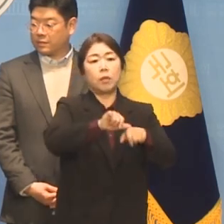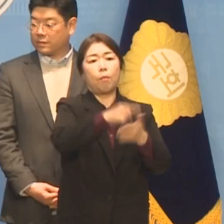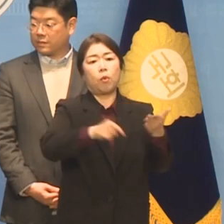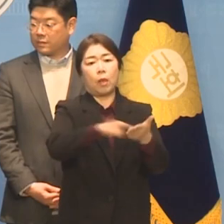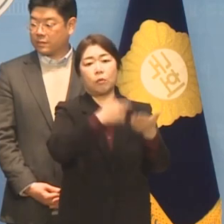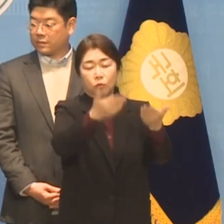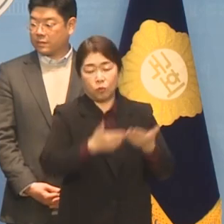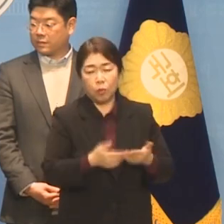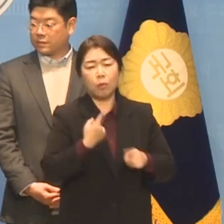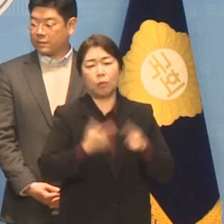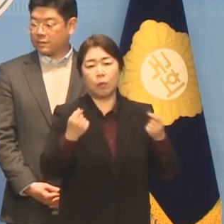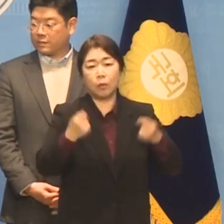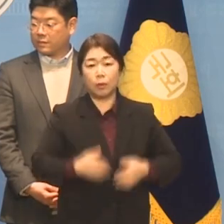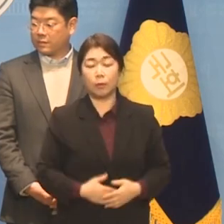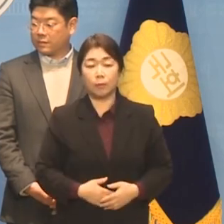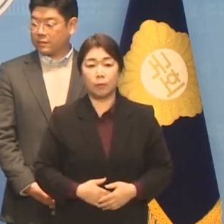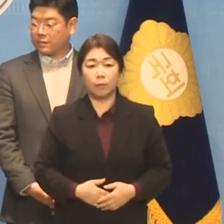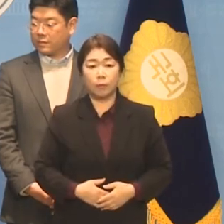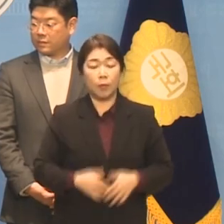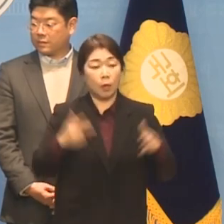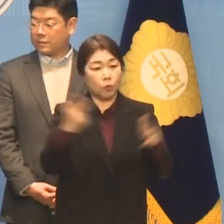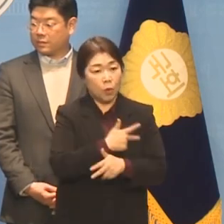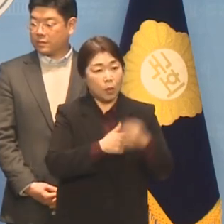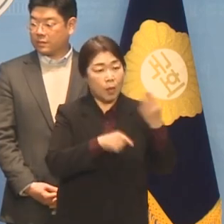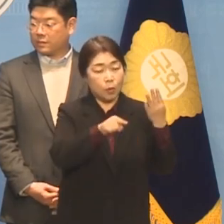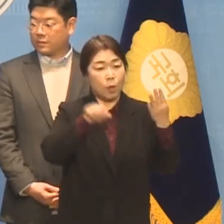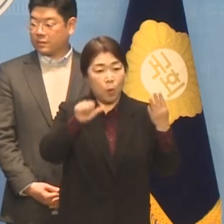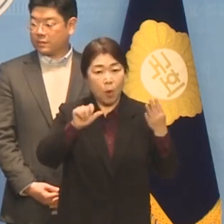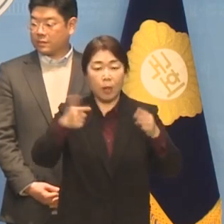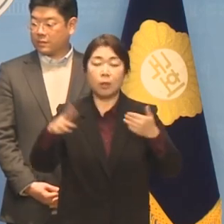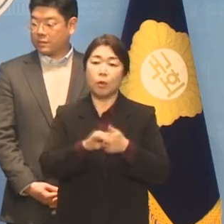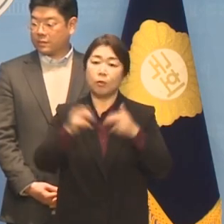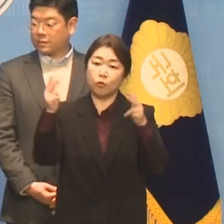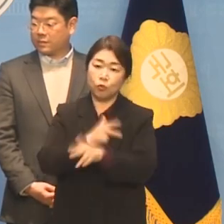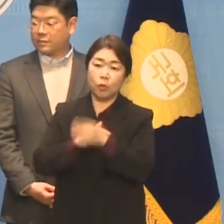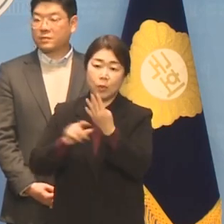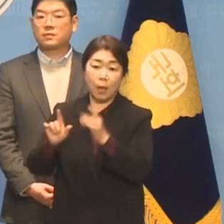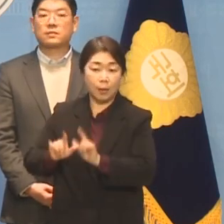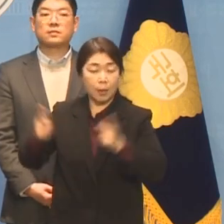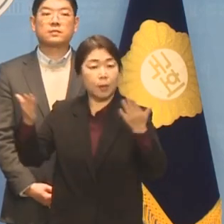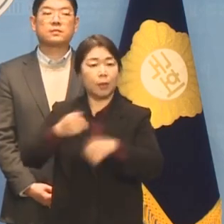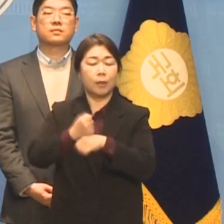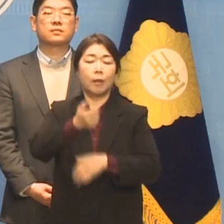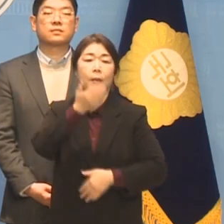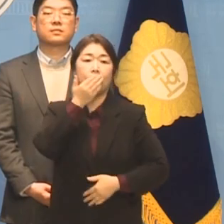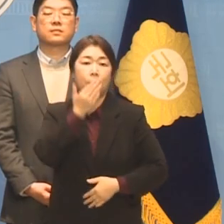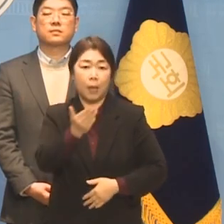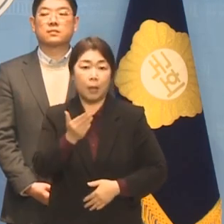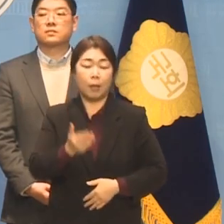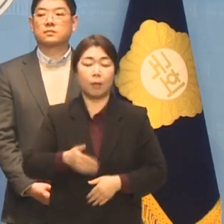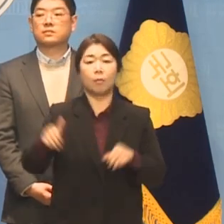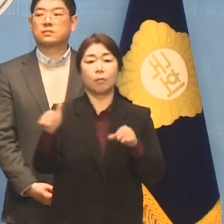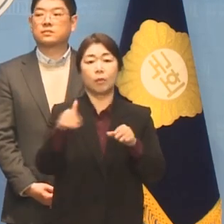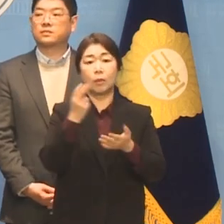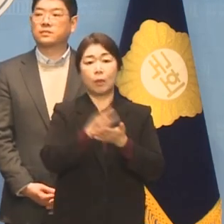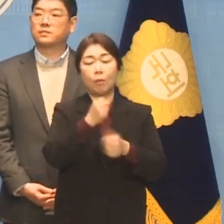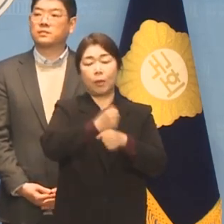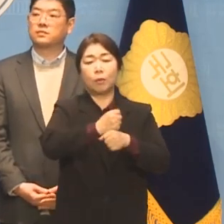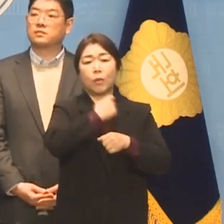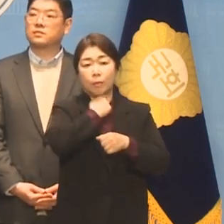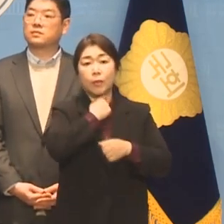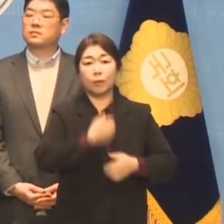근무 마일리지제를 통해 주 4.5일, 나아가 주 4일에 근무를 해도 되는 세상을 만들어